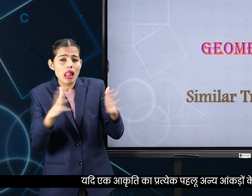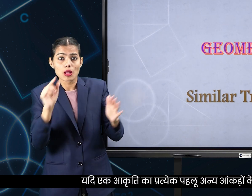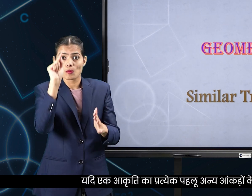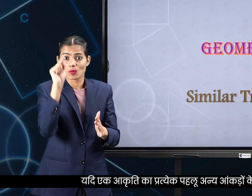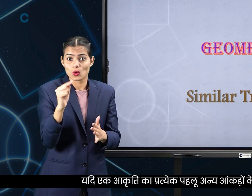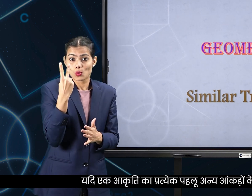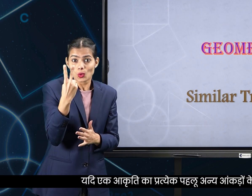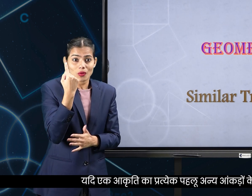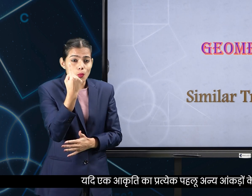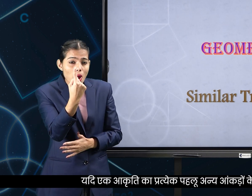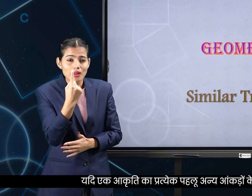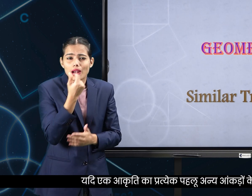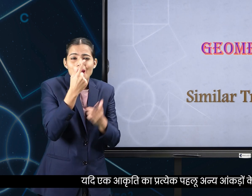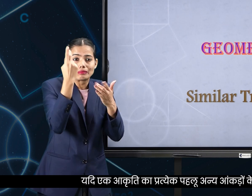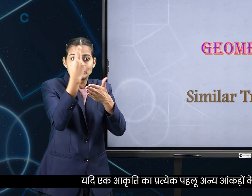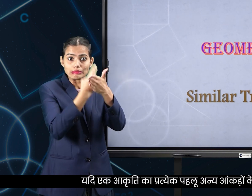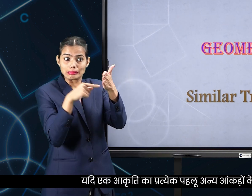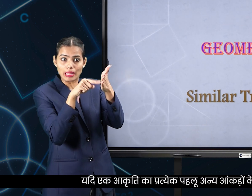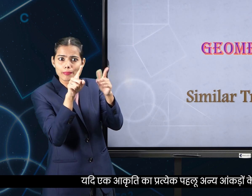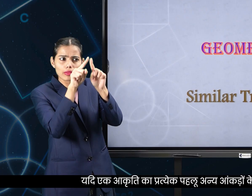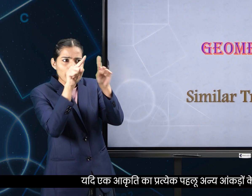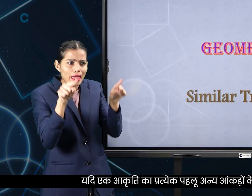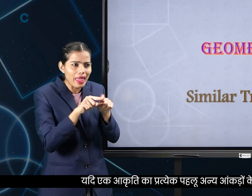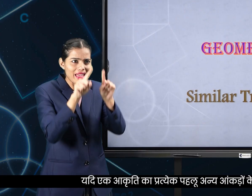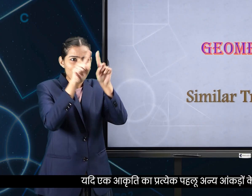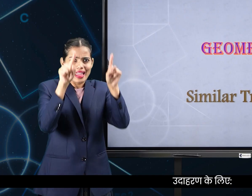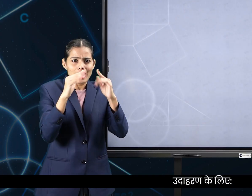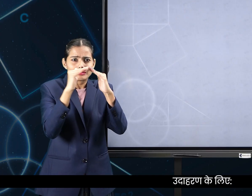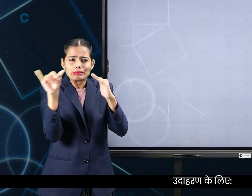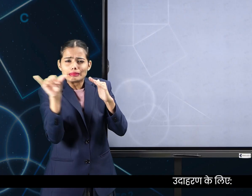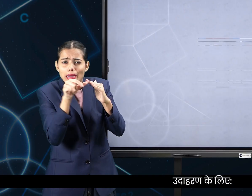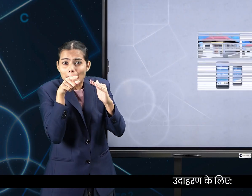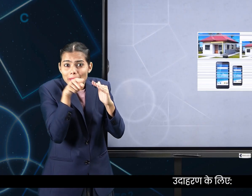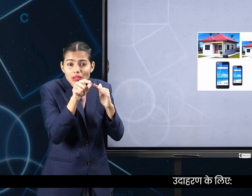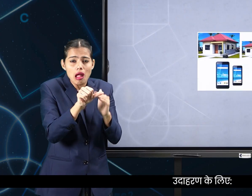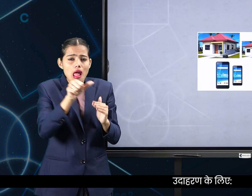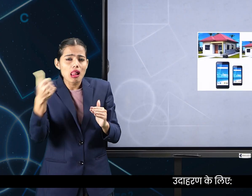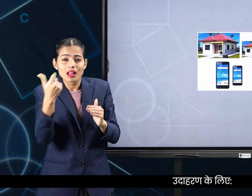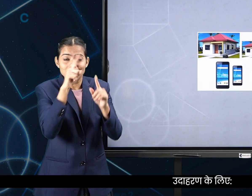प्रत्येक पहलू अन्य अंकड़ों के समानुपाती होती है। उदाहरण के लिए,